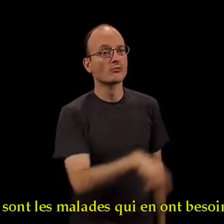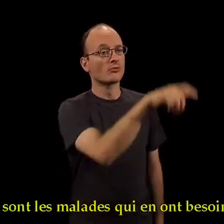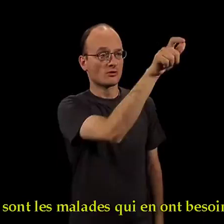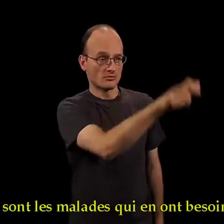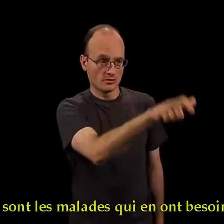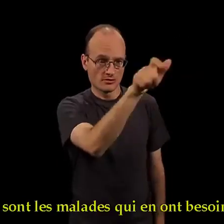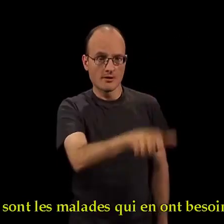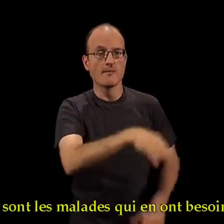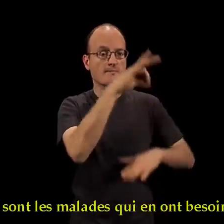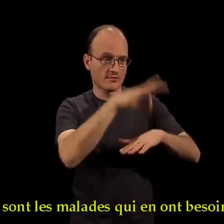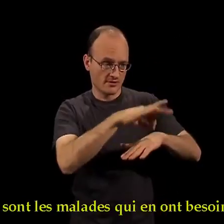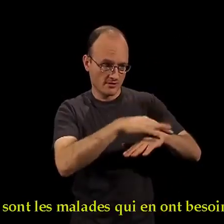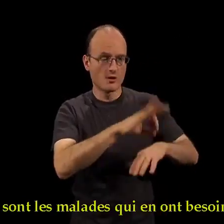Ce sont les malades qui en ont besoin.